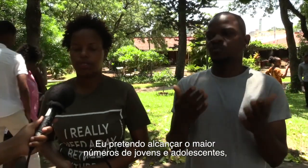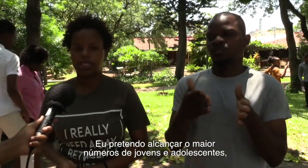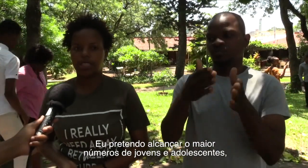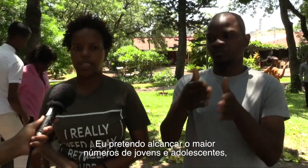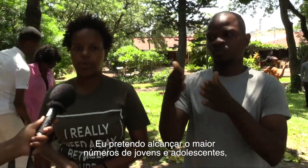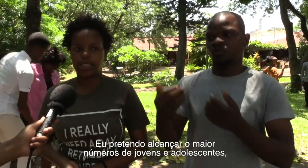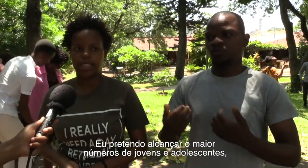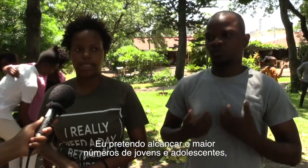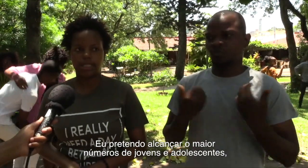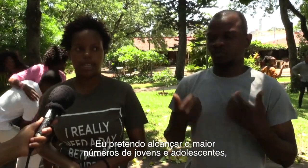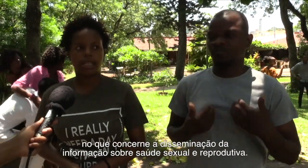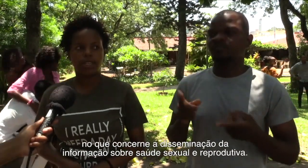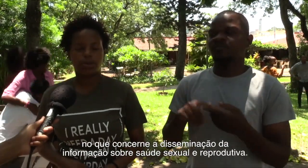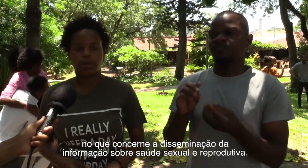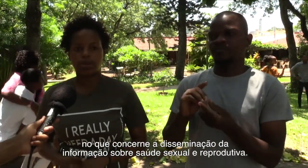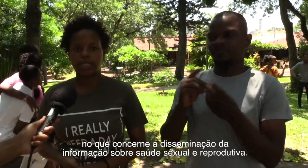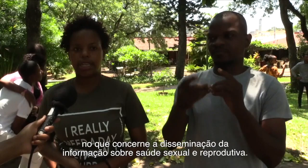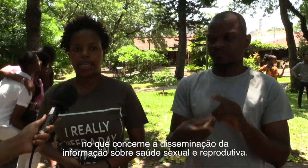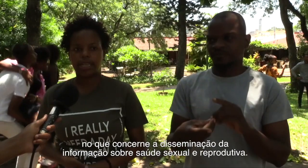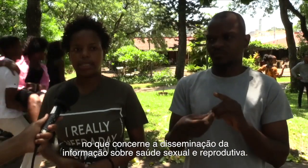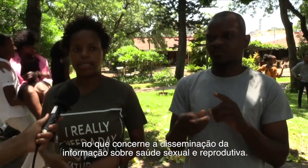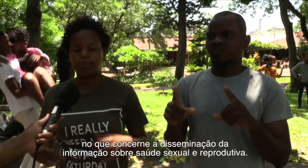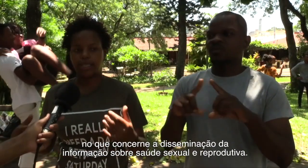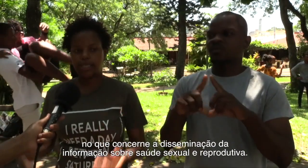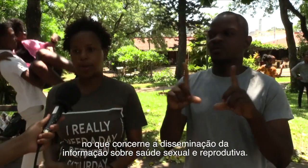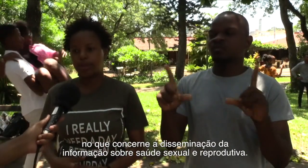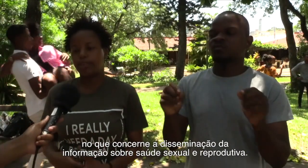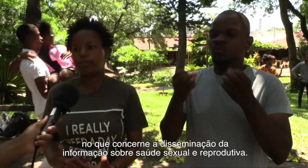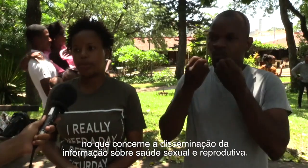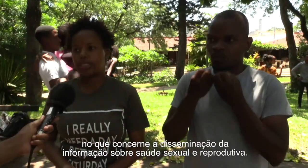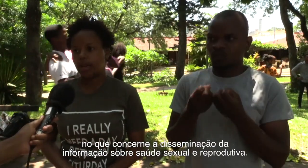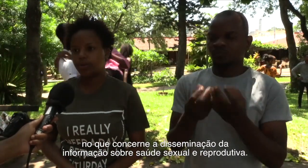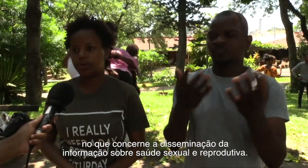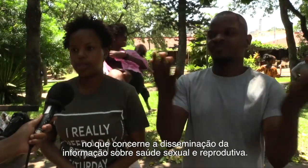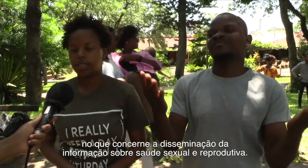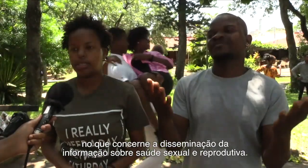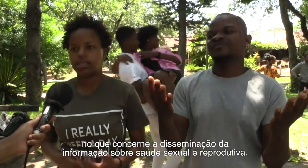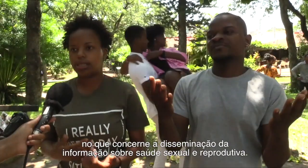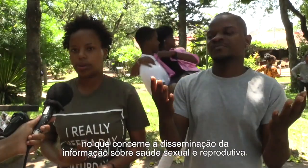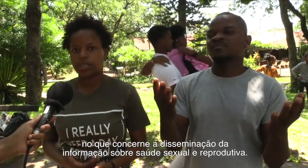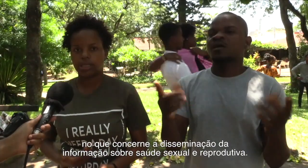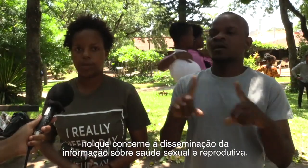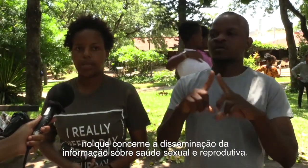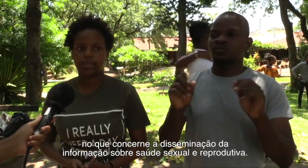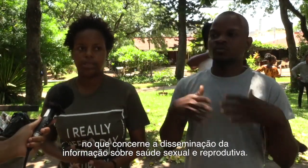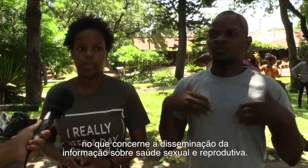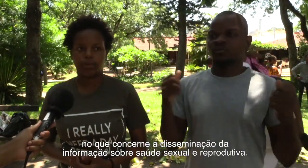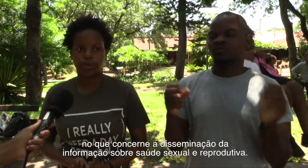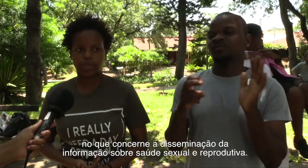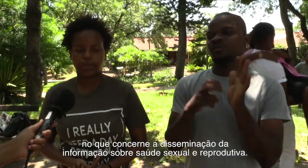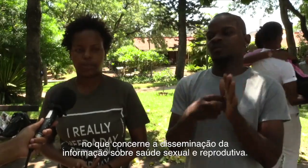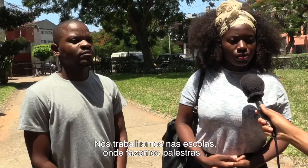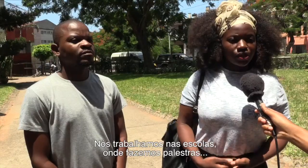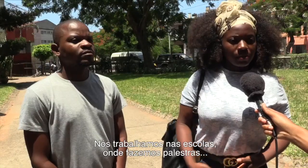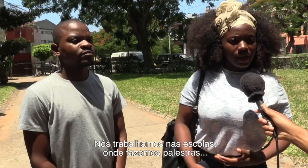jovens e adolescentes no que concerne a disseminação da informação de saúde sexual e